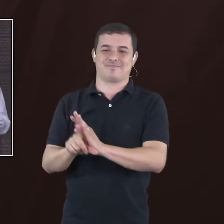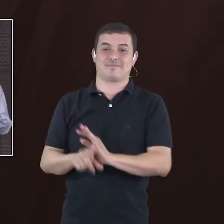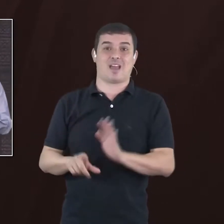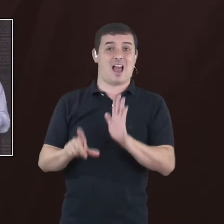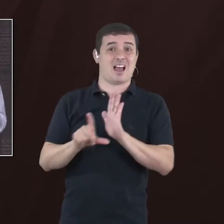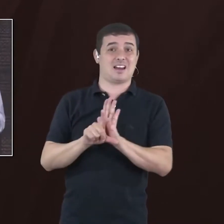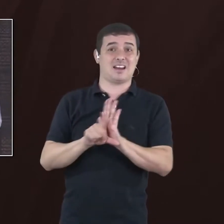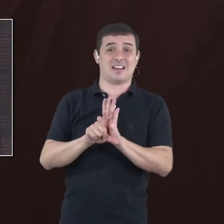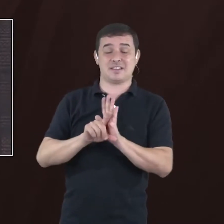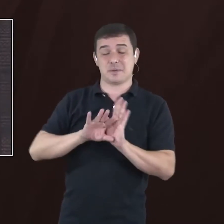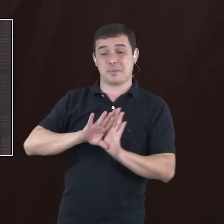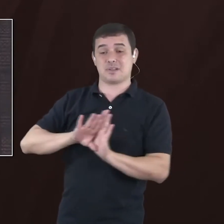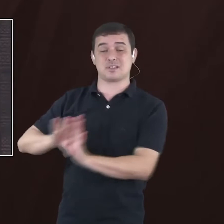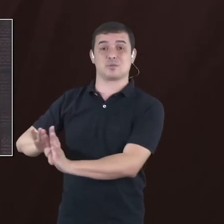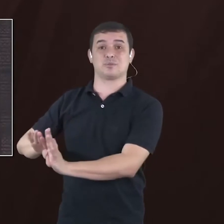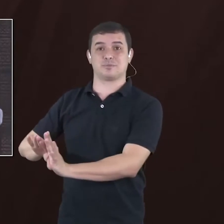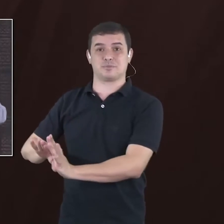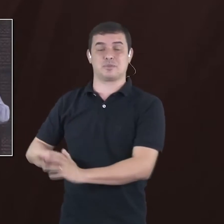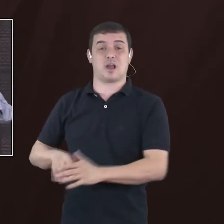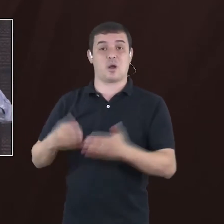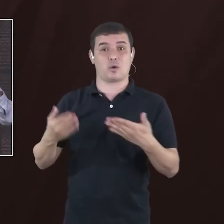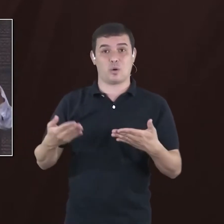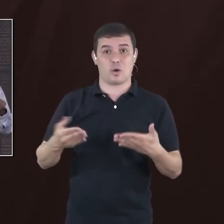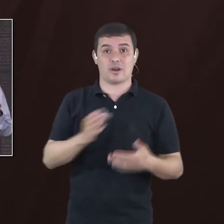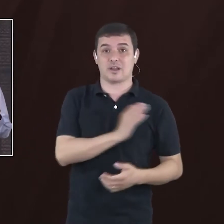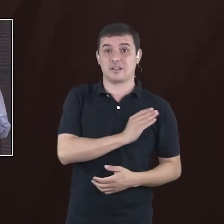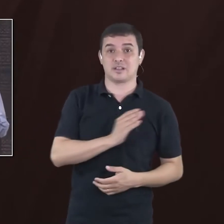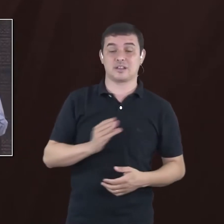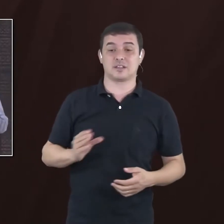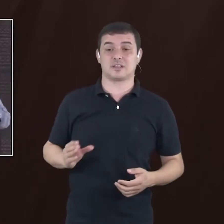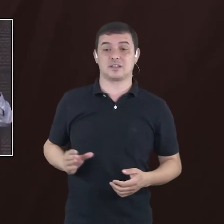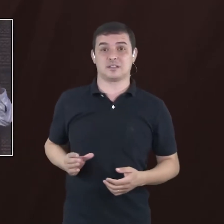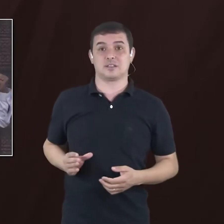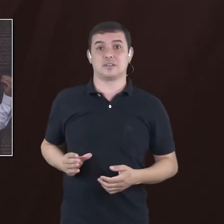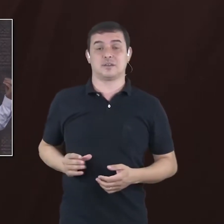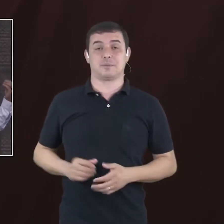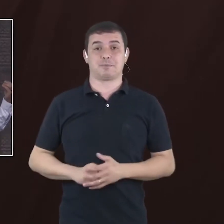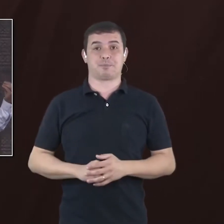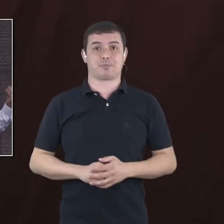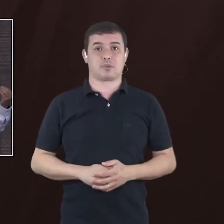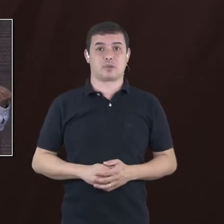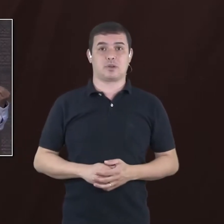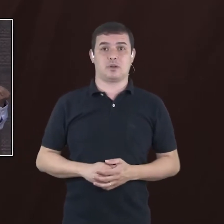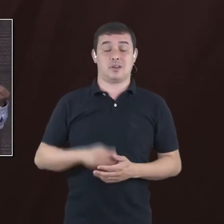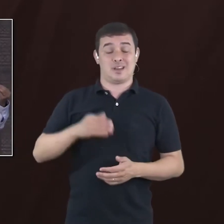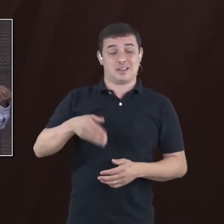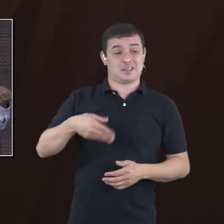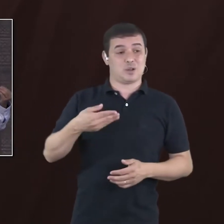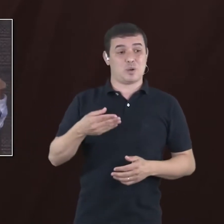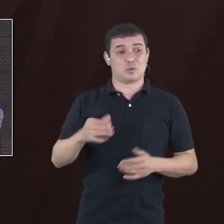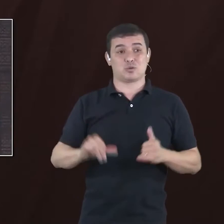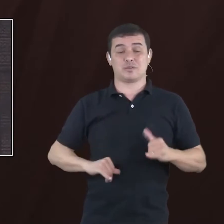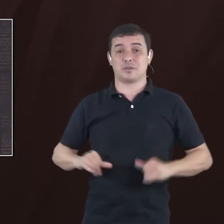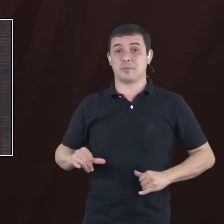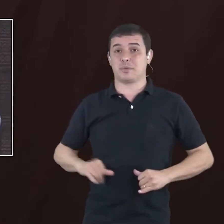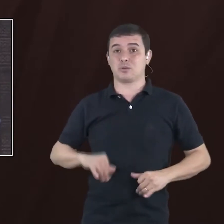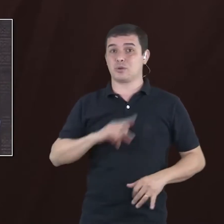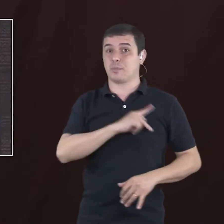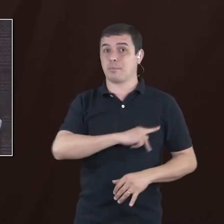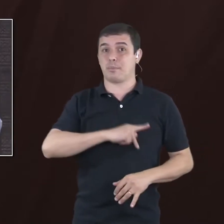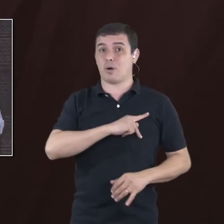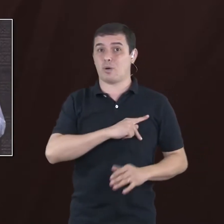essa já não bastava a oposição forte da primeira viagem por parte dos judeus,